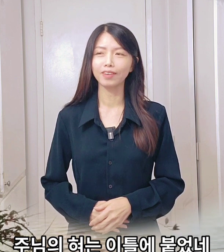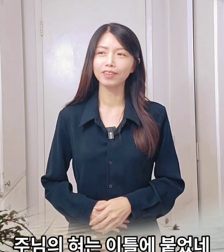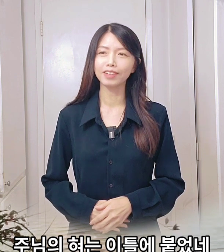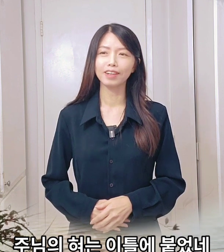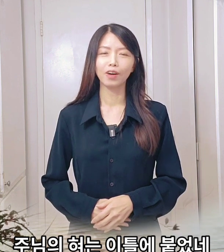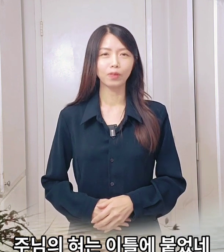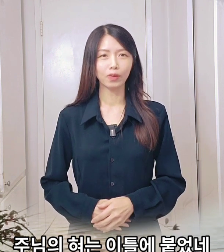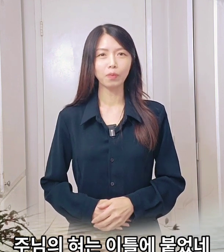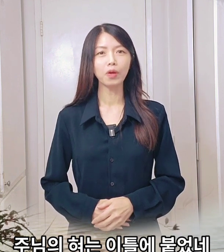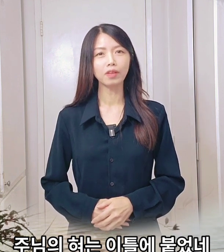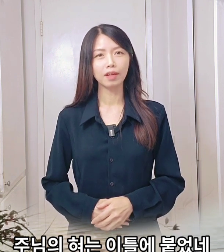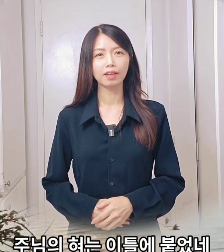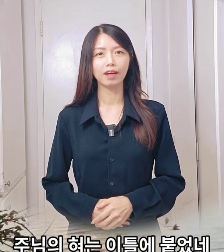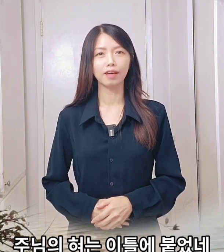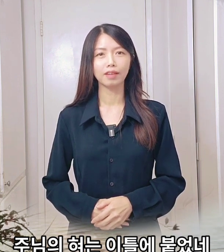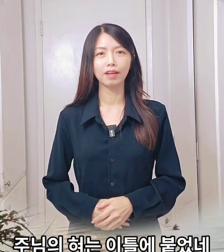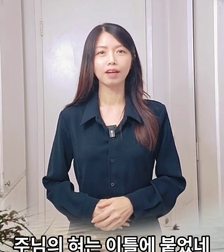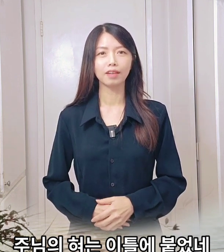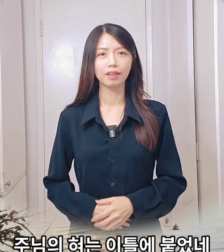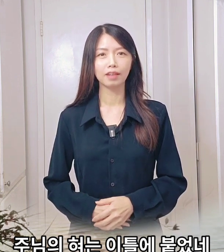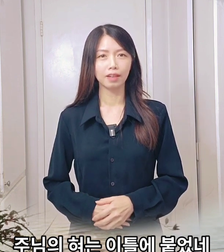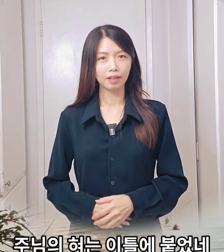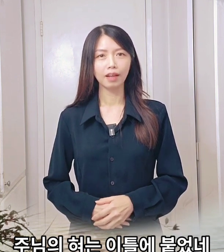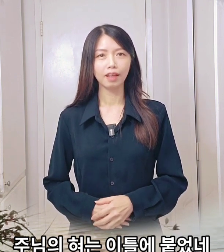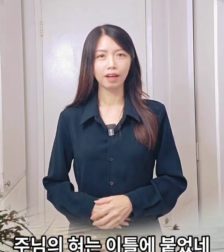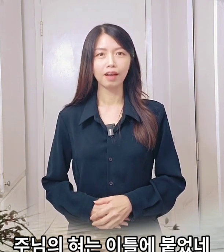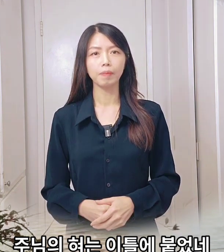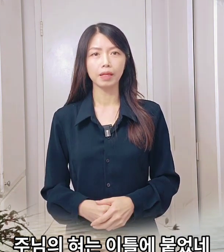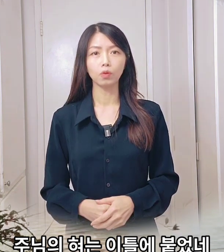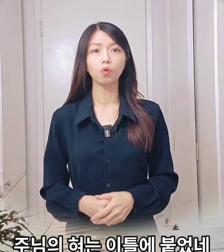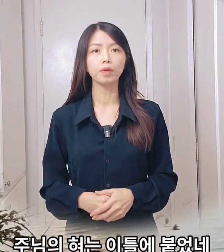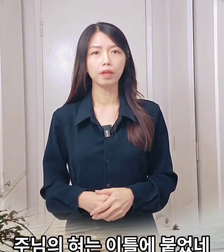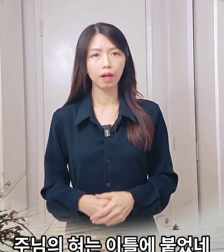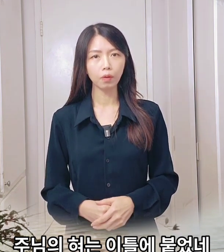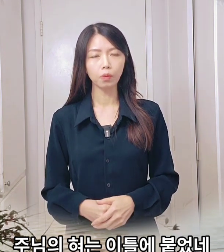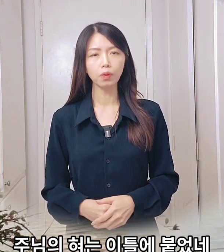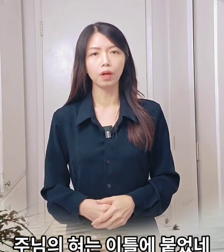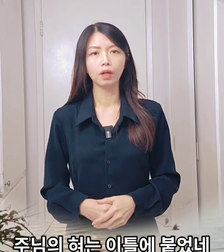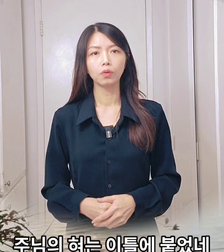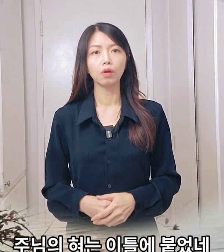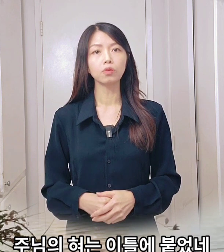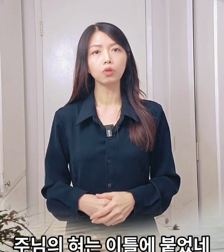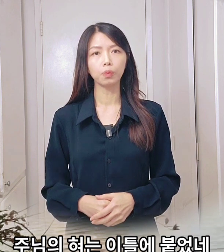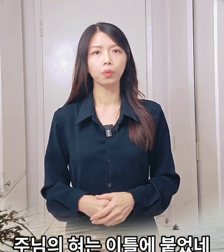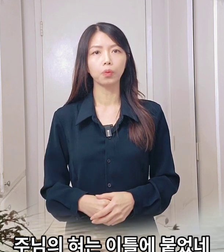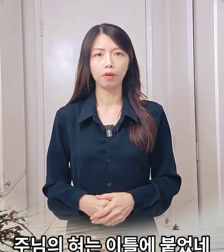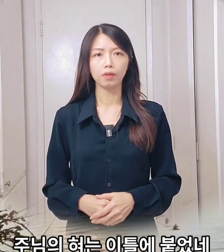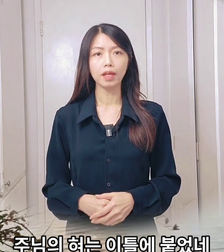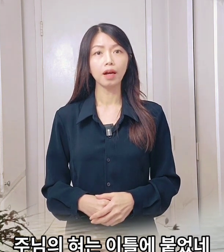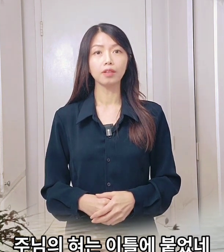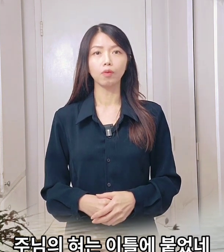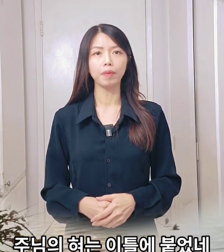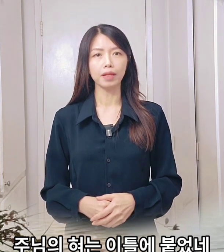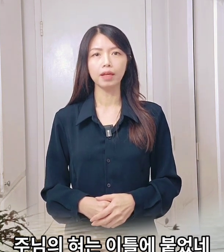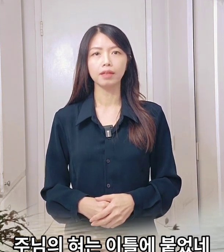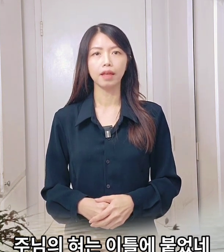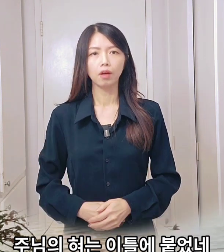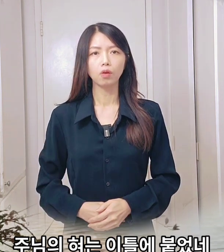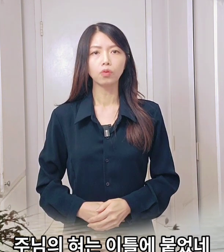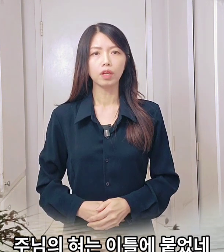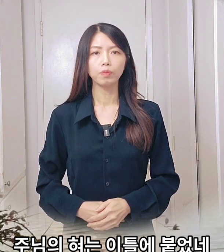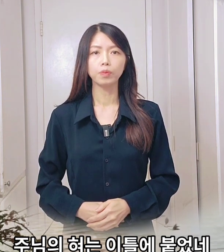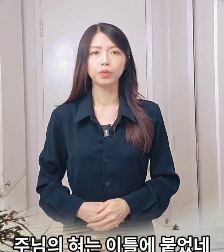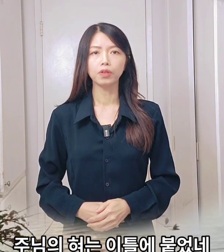그래서 이거를 어떻게 표현을 할까 생각을 하다가 많이 고민을 하고 또 여쭤도 보고 생각을 정말 많이